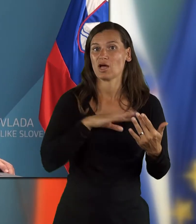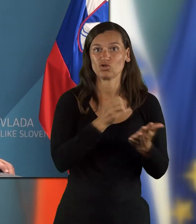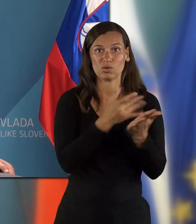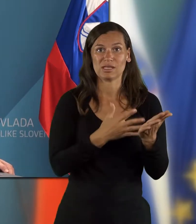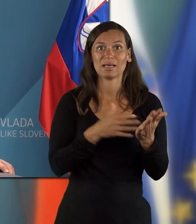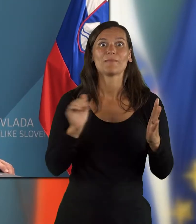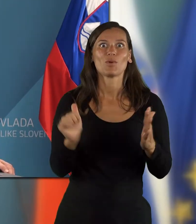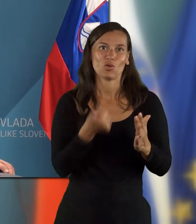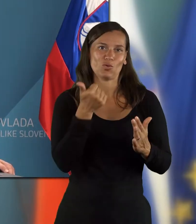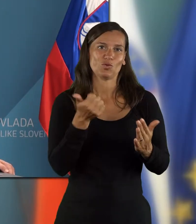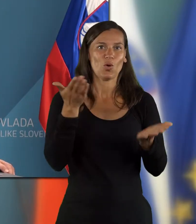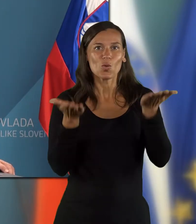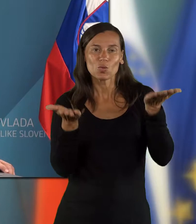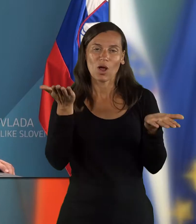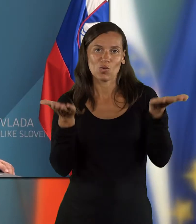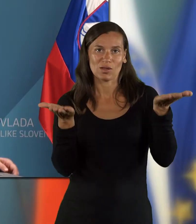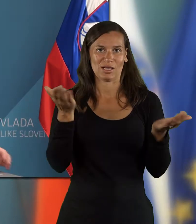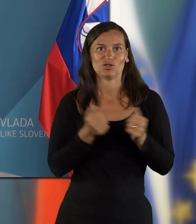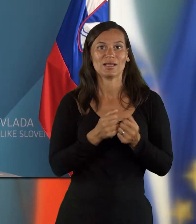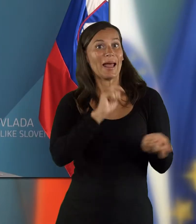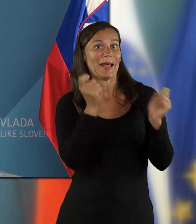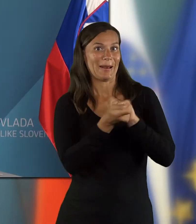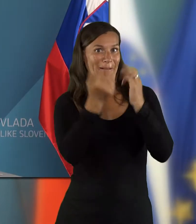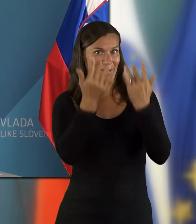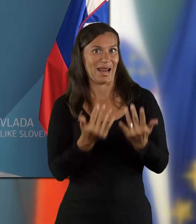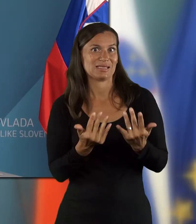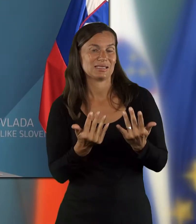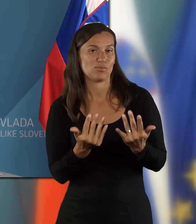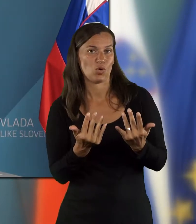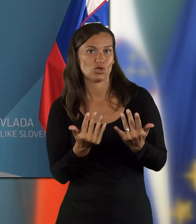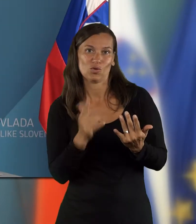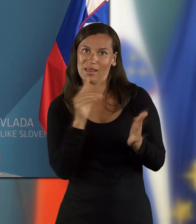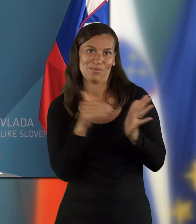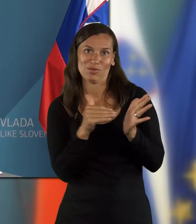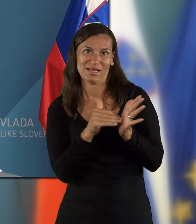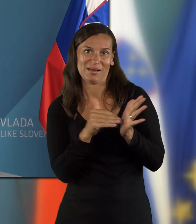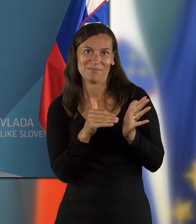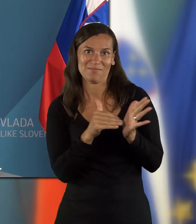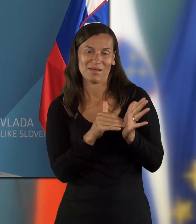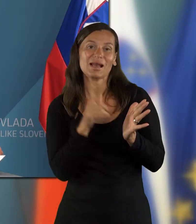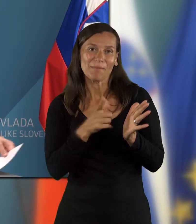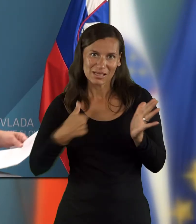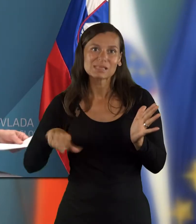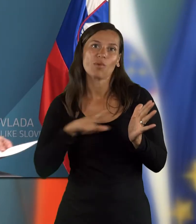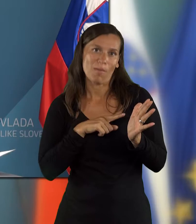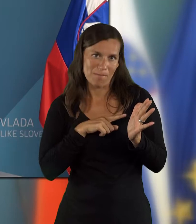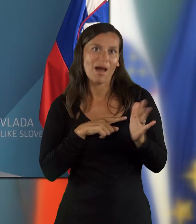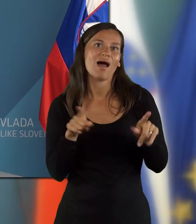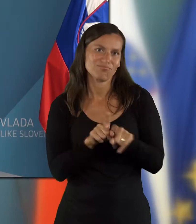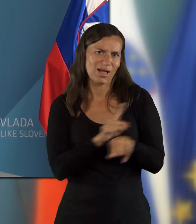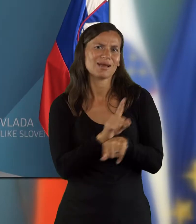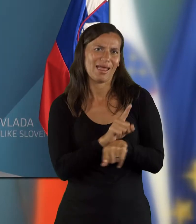oceni ponovno uravnotežen. Rebalans proračuna ni potreben, smo pa